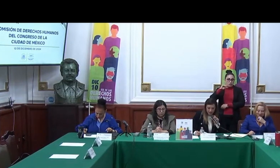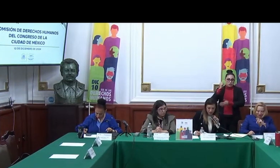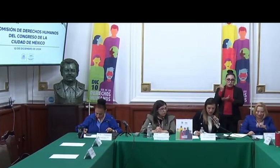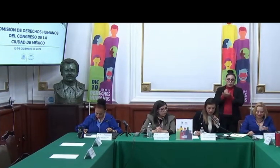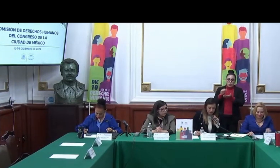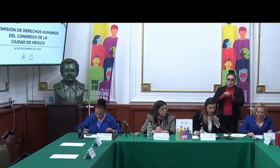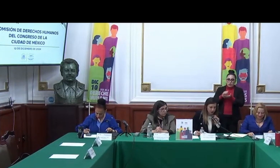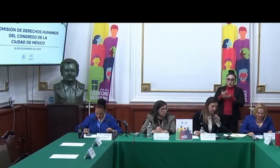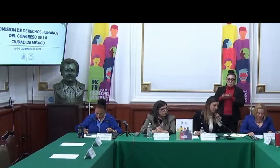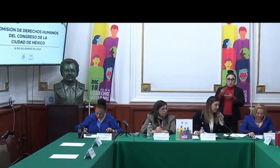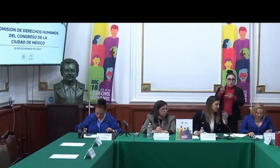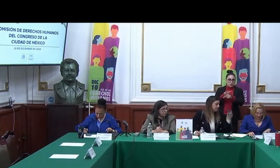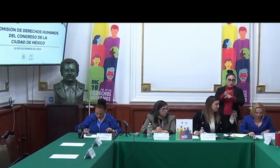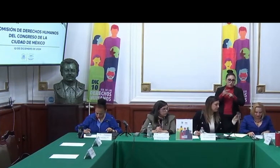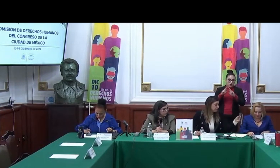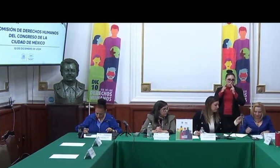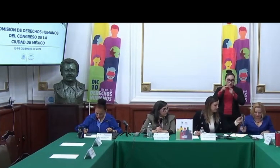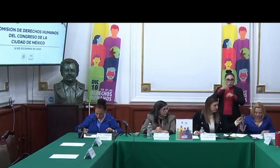acta de la segunda sesión ordinaria.